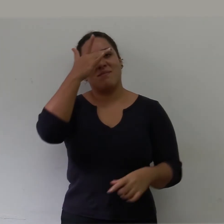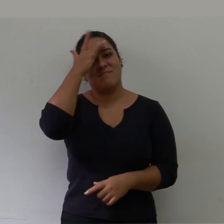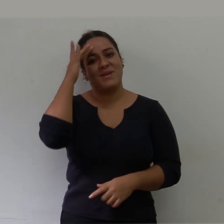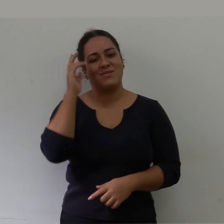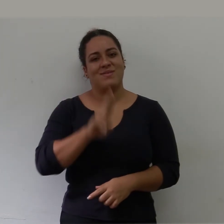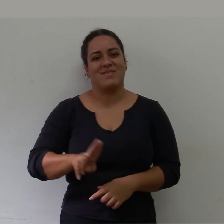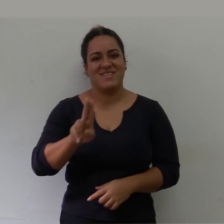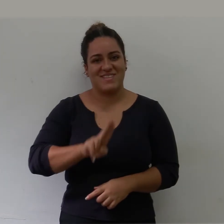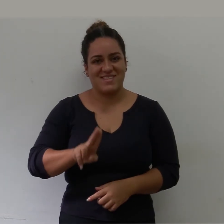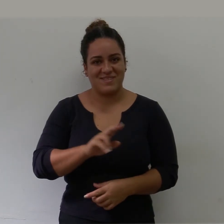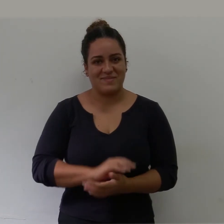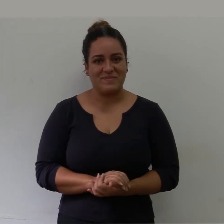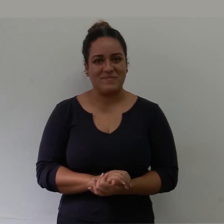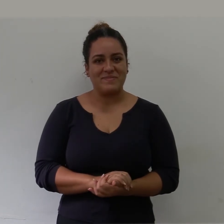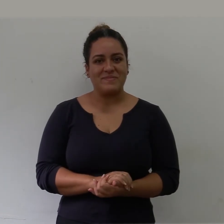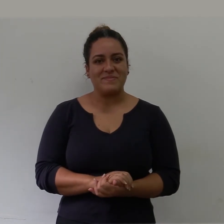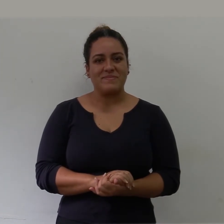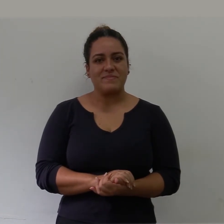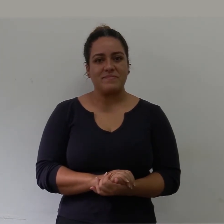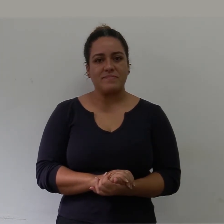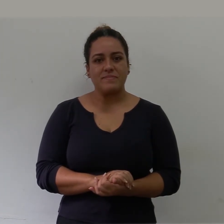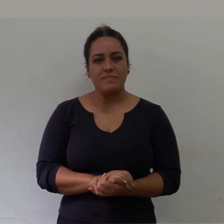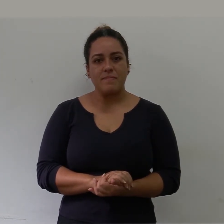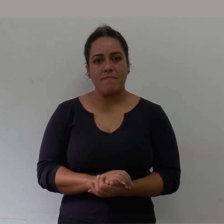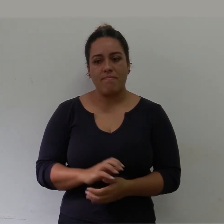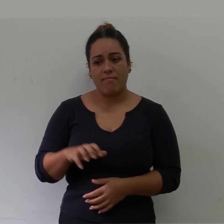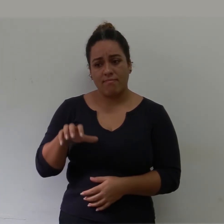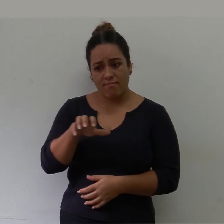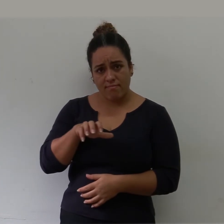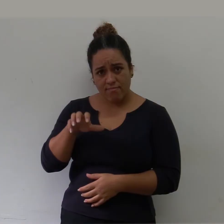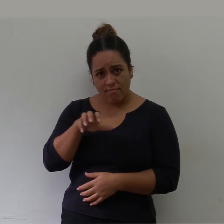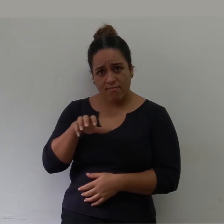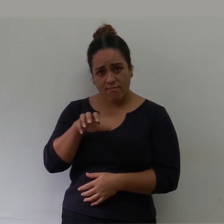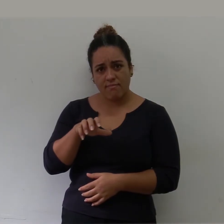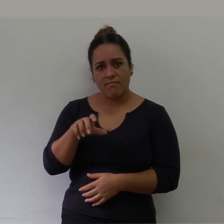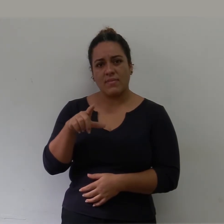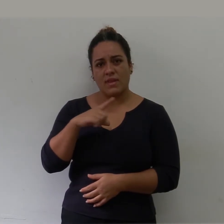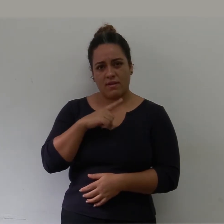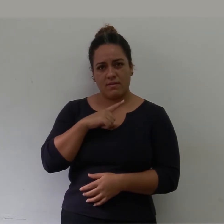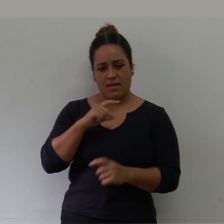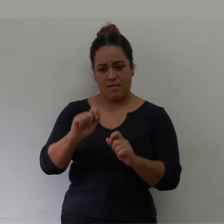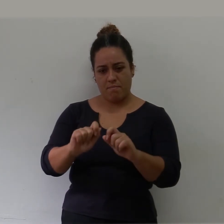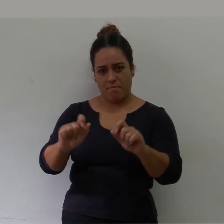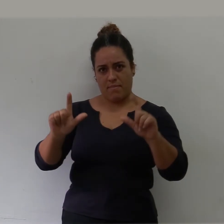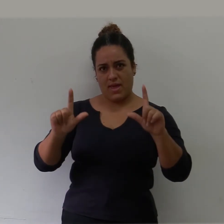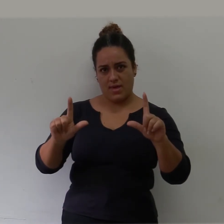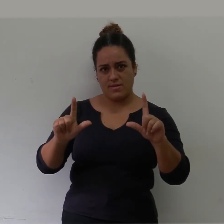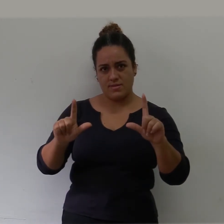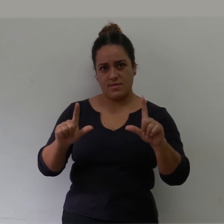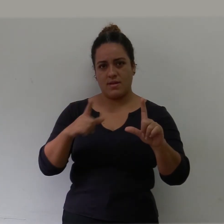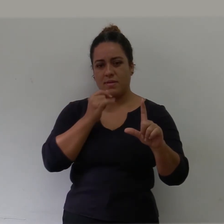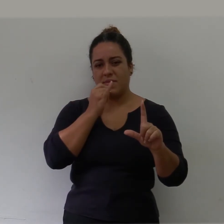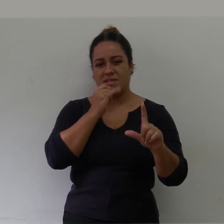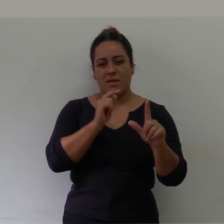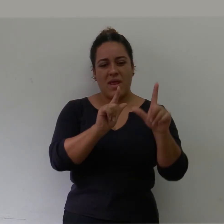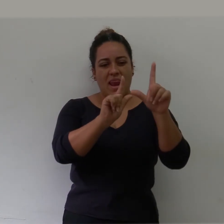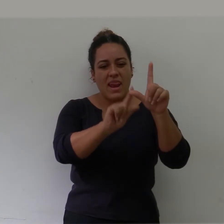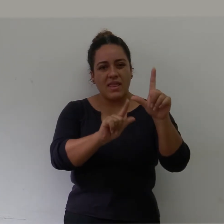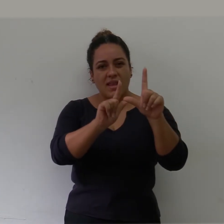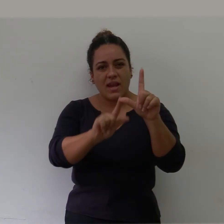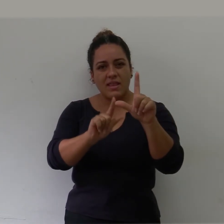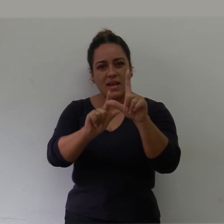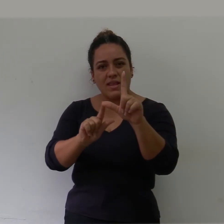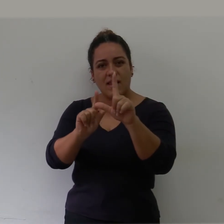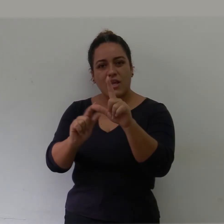de pessoas. O MouseKey ele é um teclado que aparece na tela, só que em volta de cada